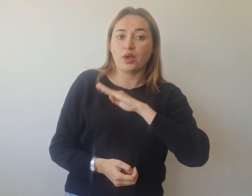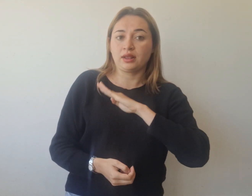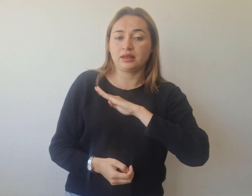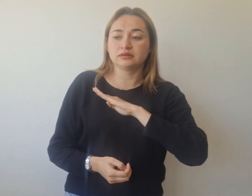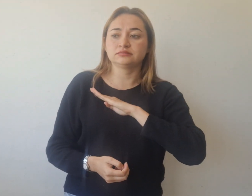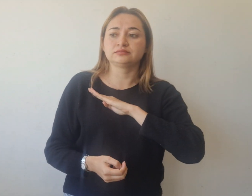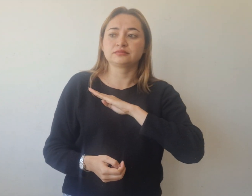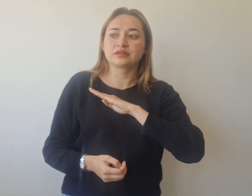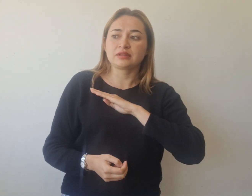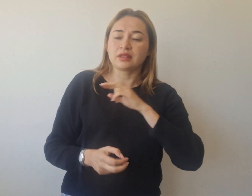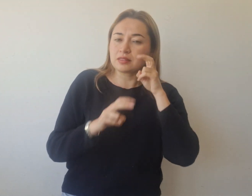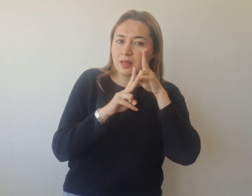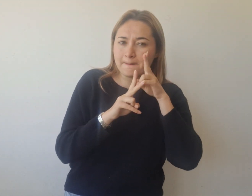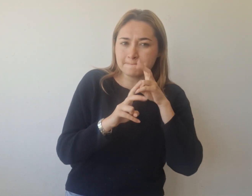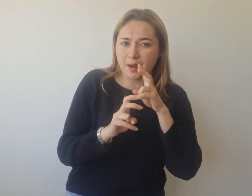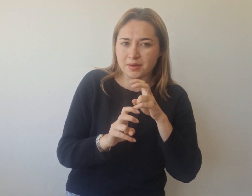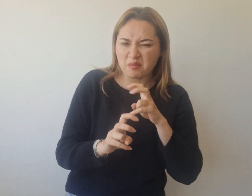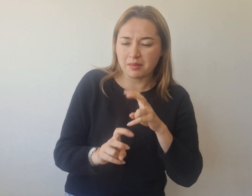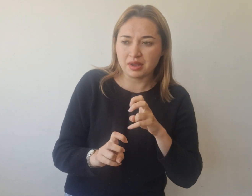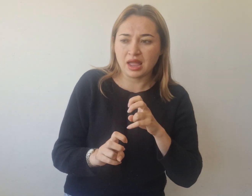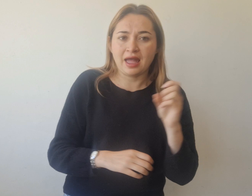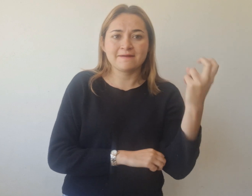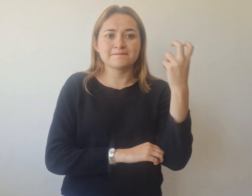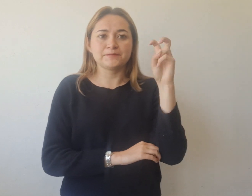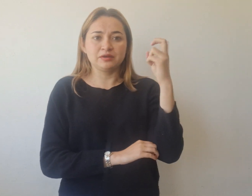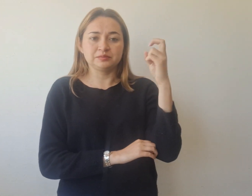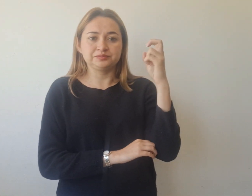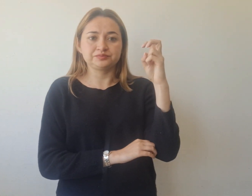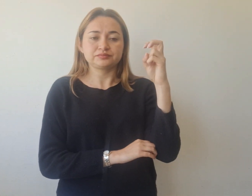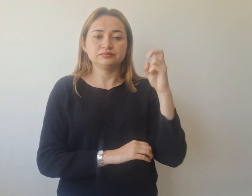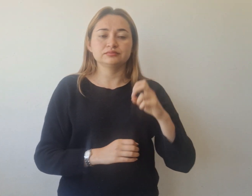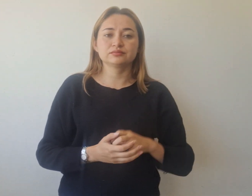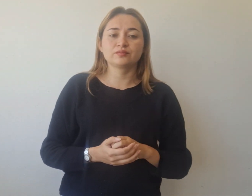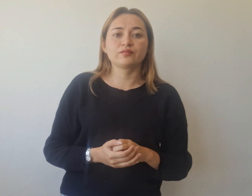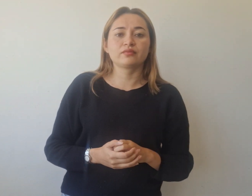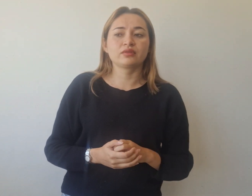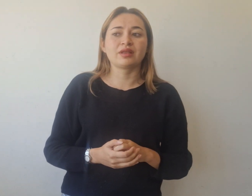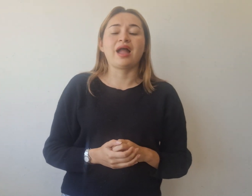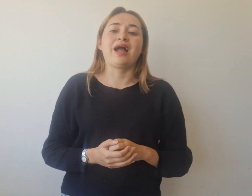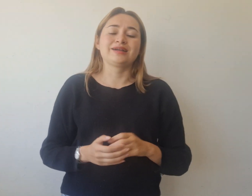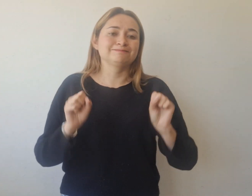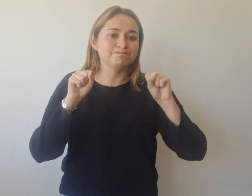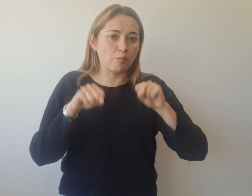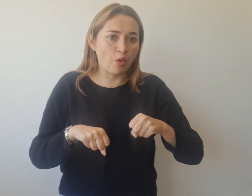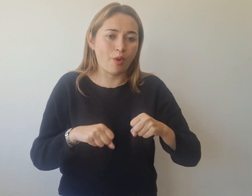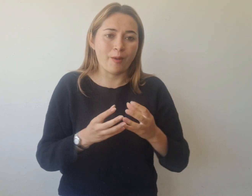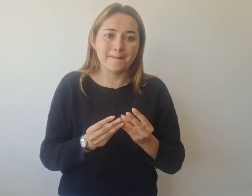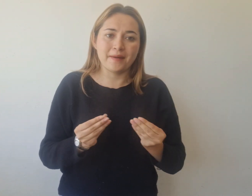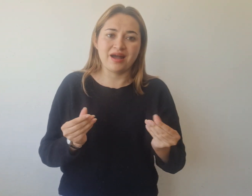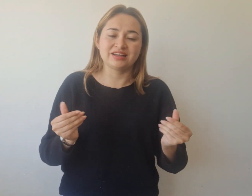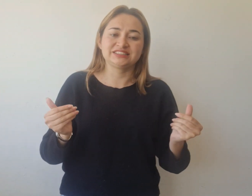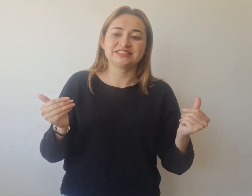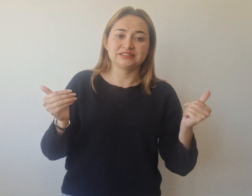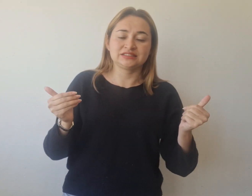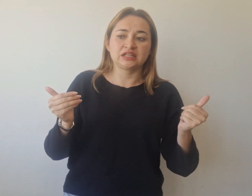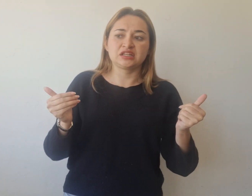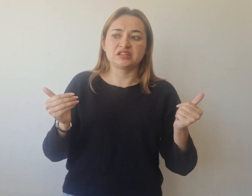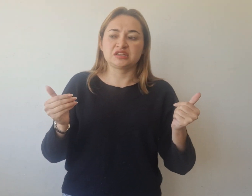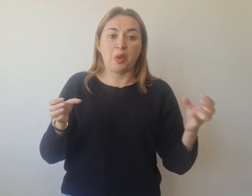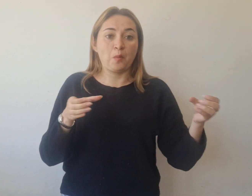investigación criminal sigin y la fiscalía general de la nación se logró la desarticulación de una estructura criminal que se hacían